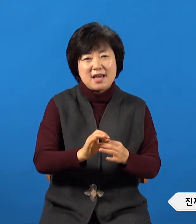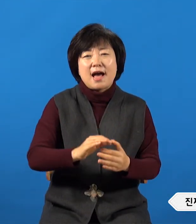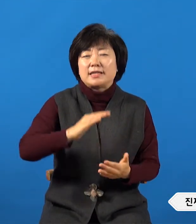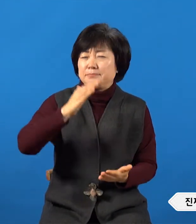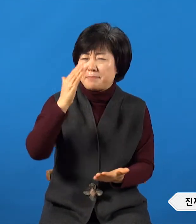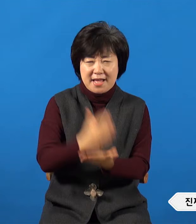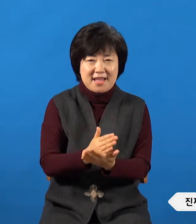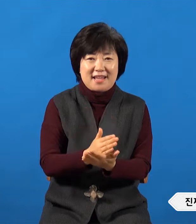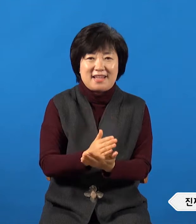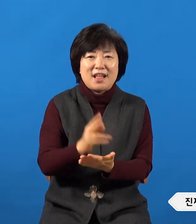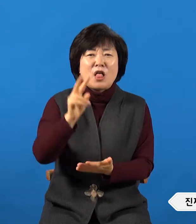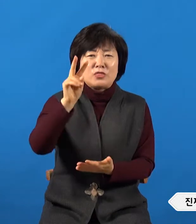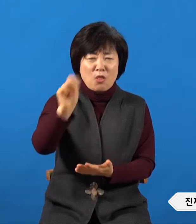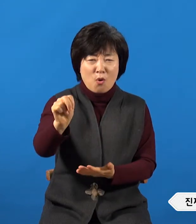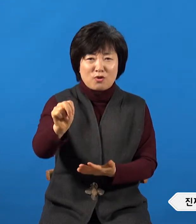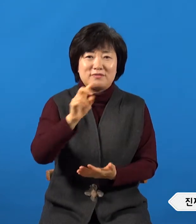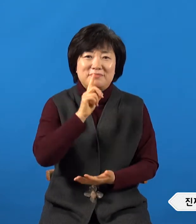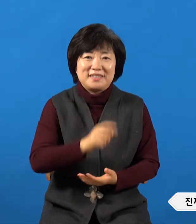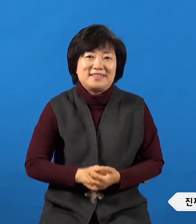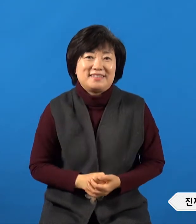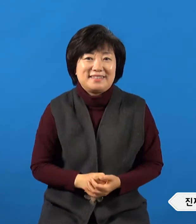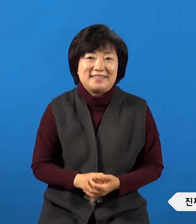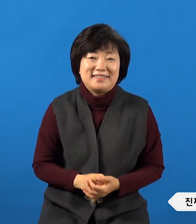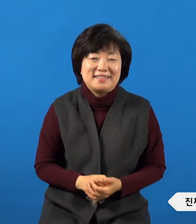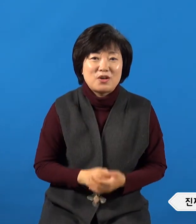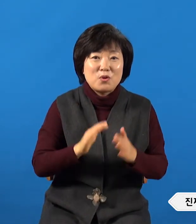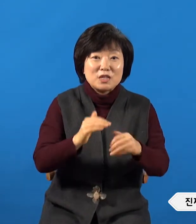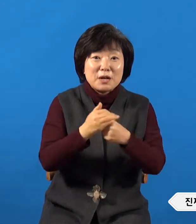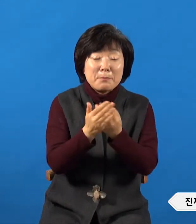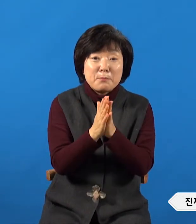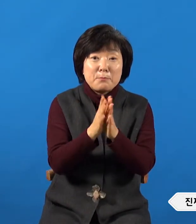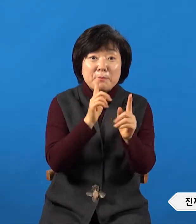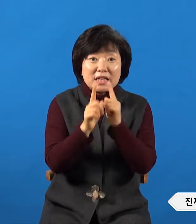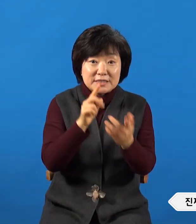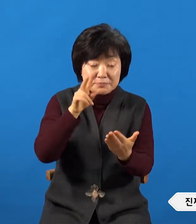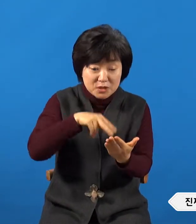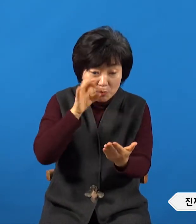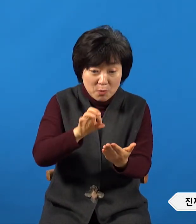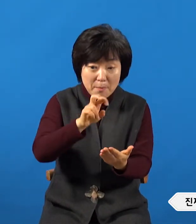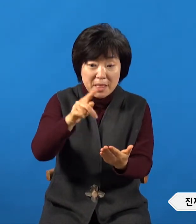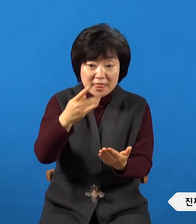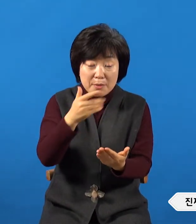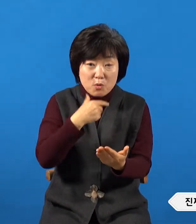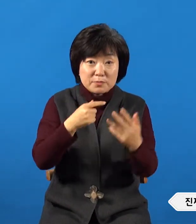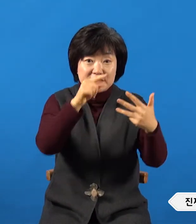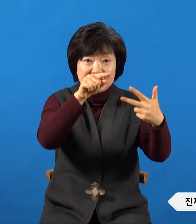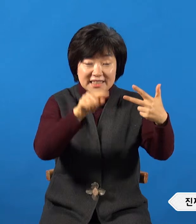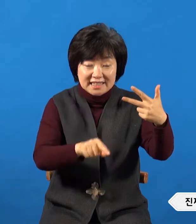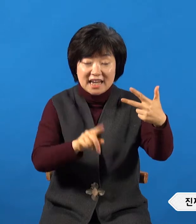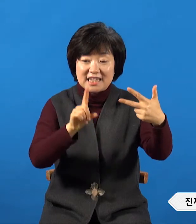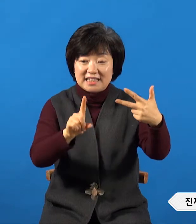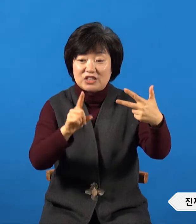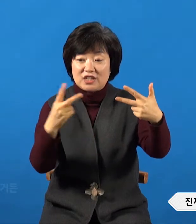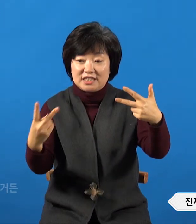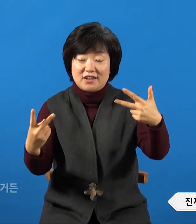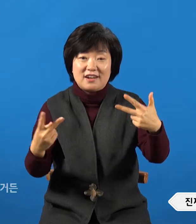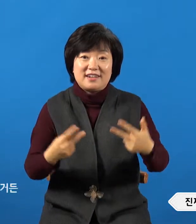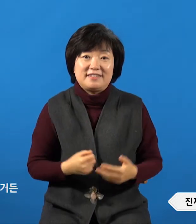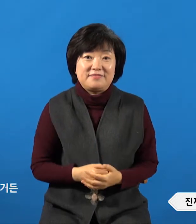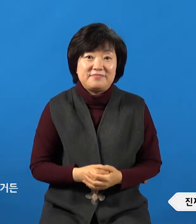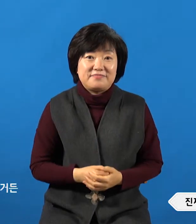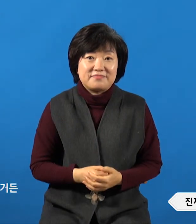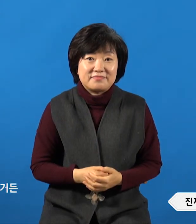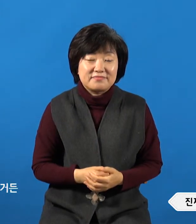인간관계는 NO. 자, 오늘 본문에 있는 말씀을 보십시오. 마태복음 7장 1절 2절은